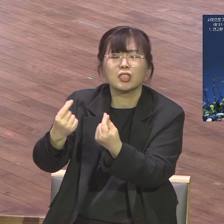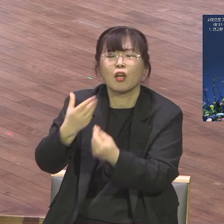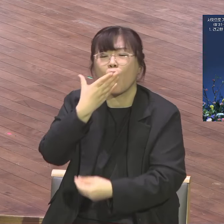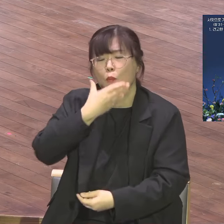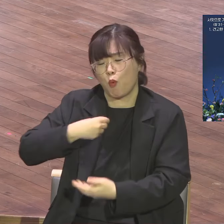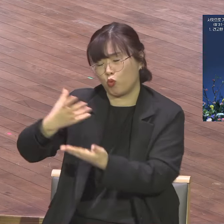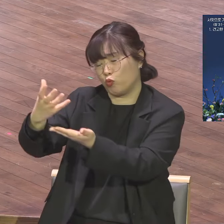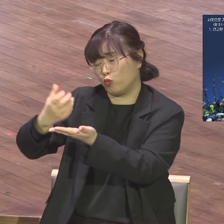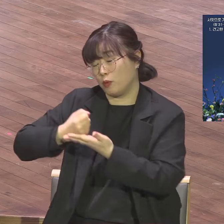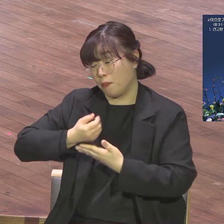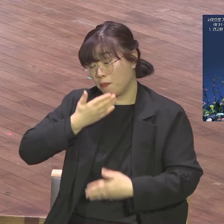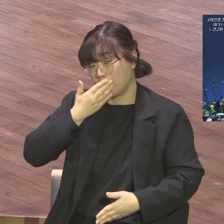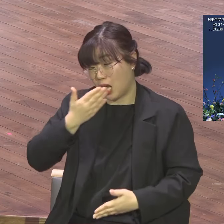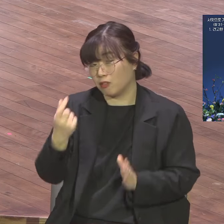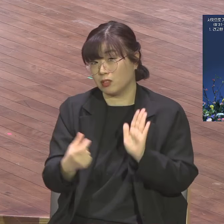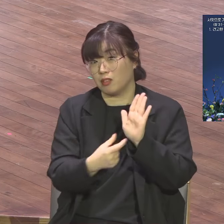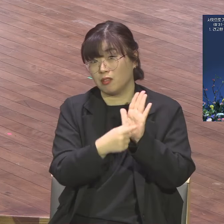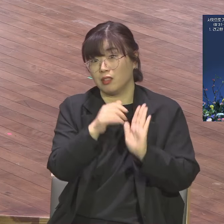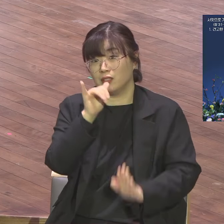생각까지도 하나님 다 간섭하세요.